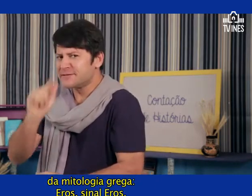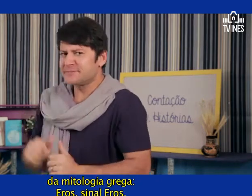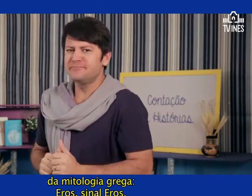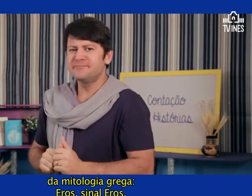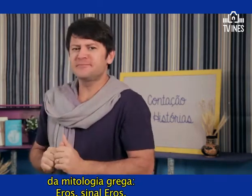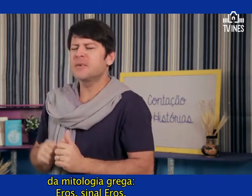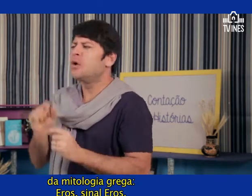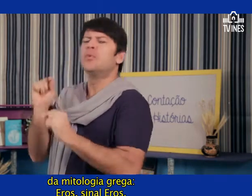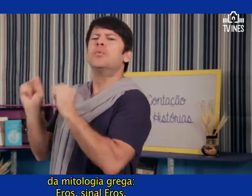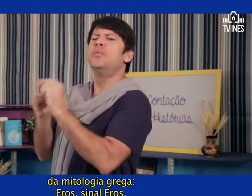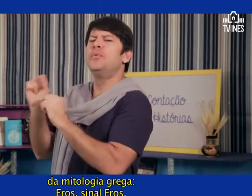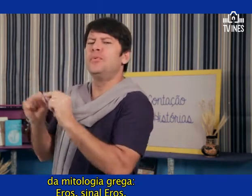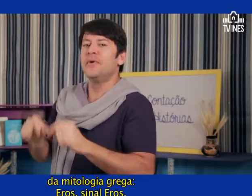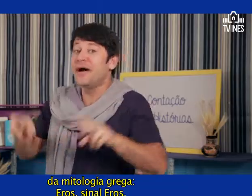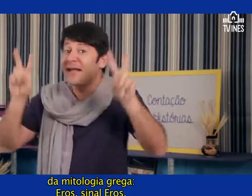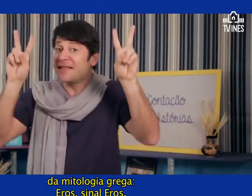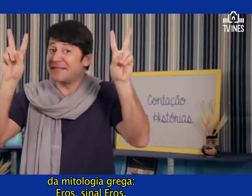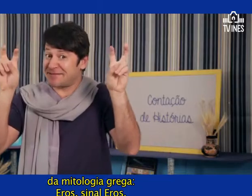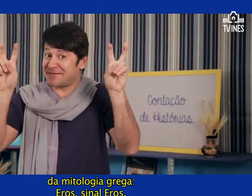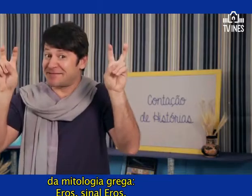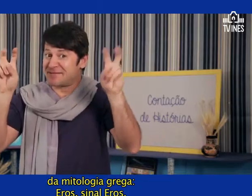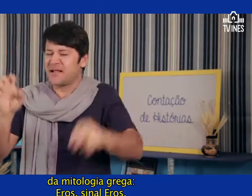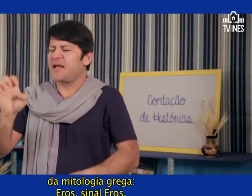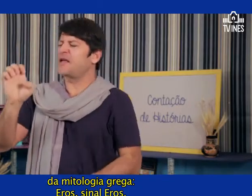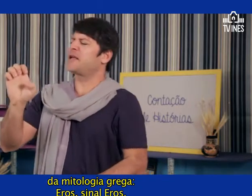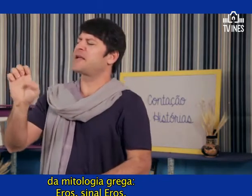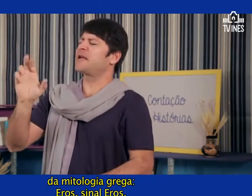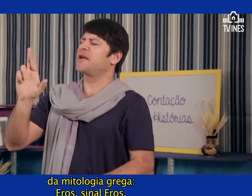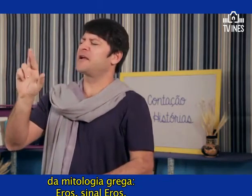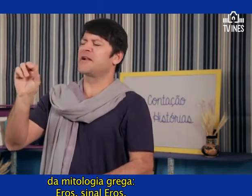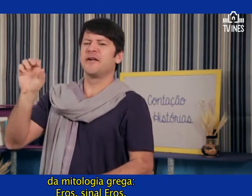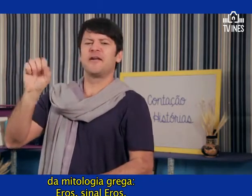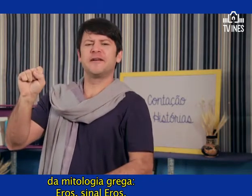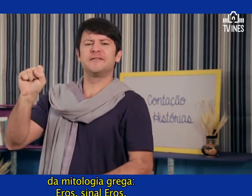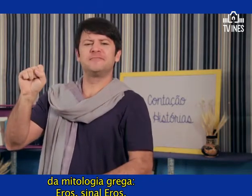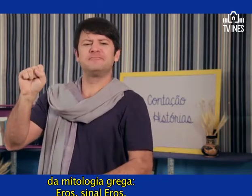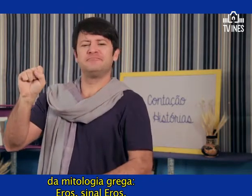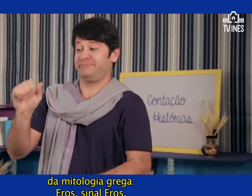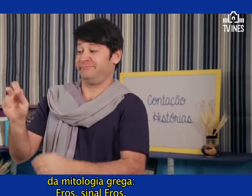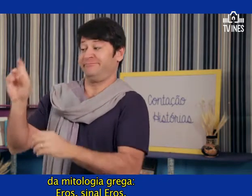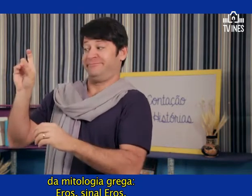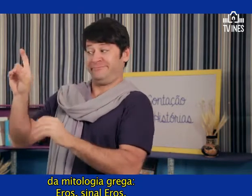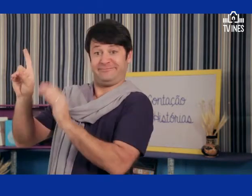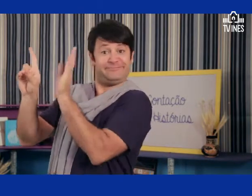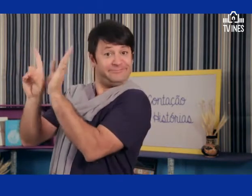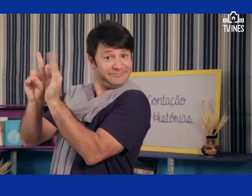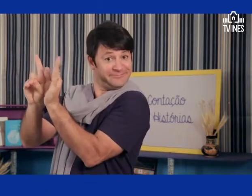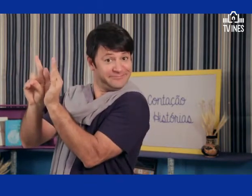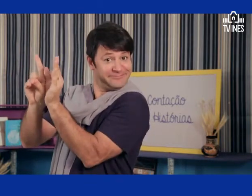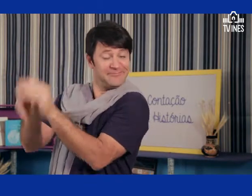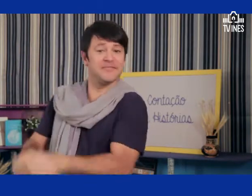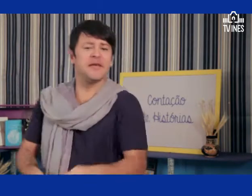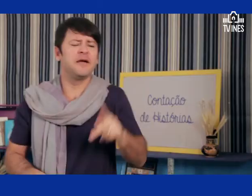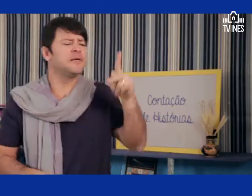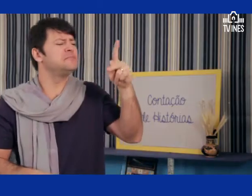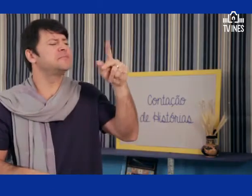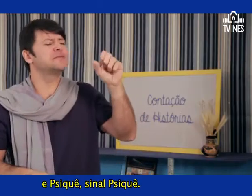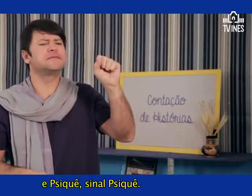da mitologia grega. Eros, sinal, Eros, e